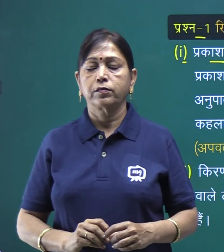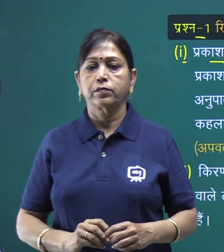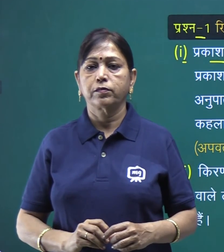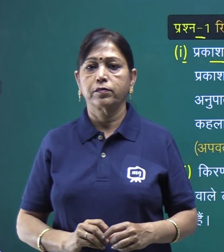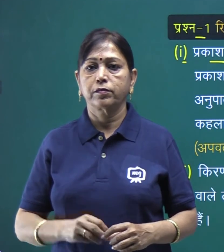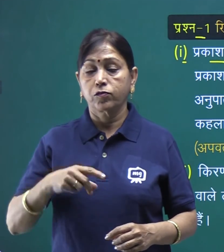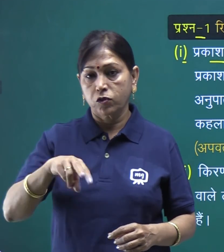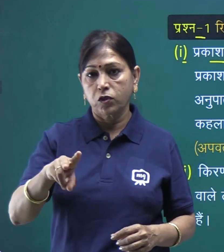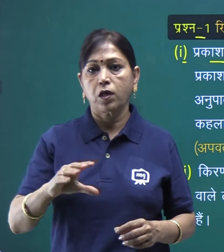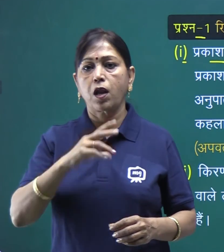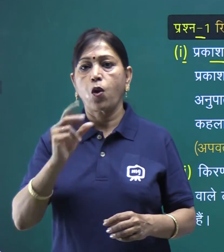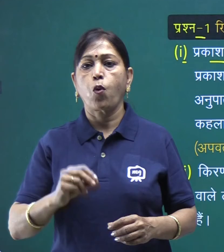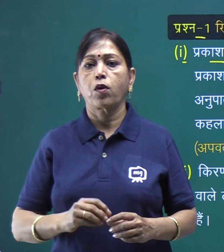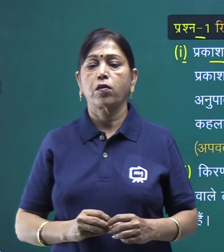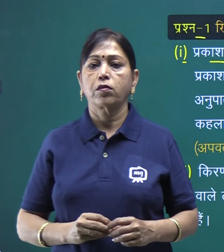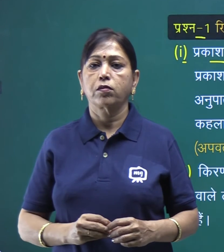चाल तथा